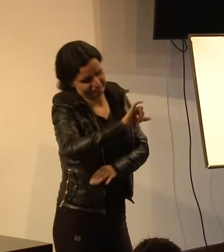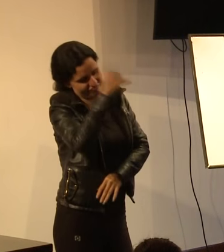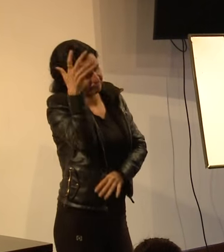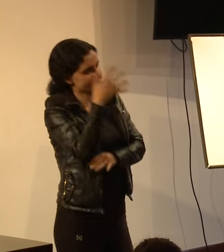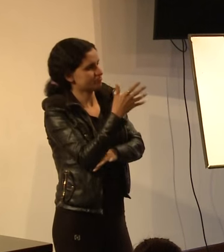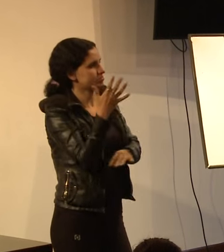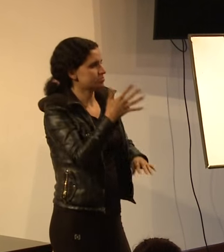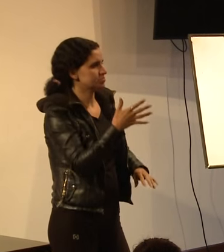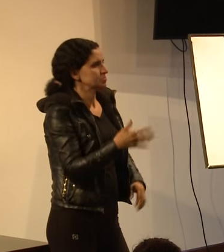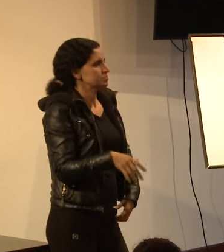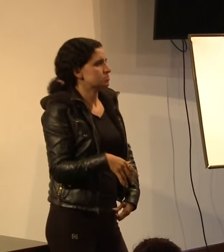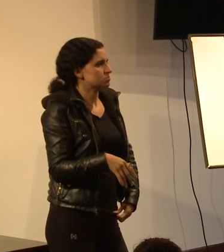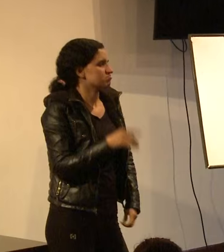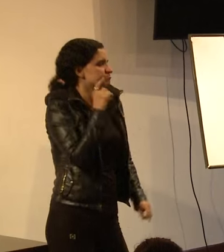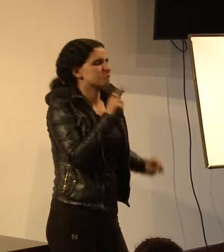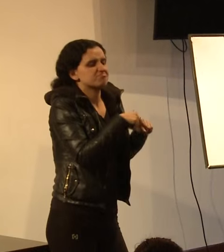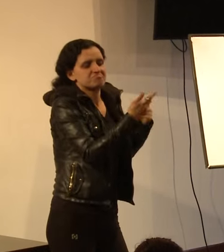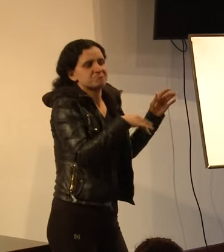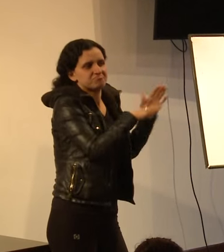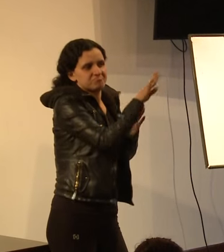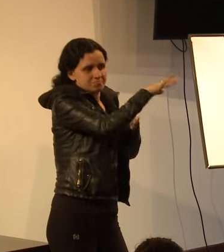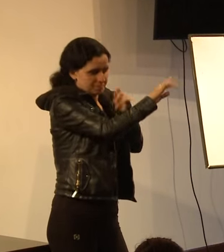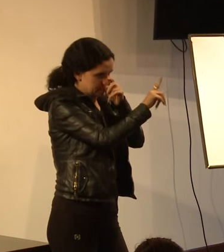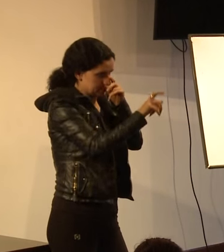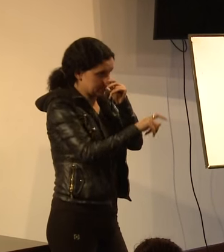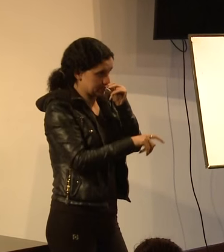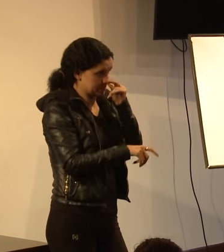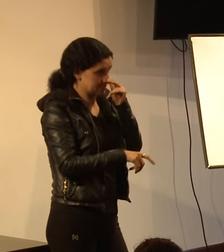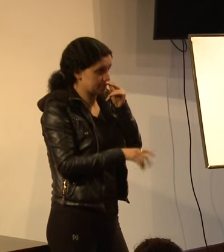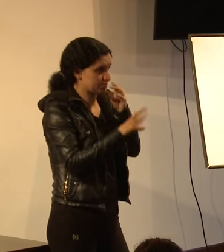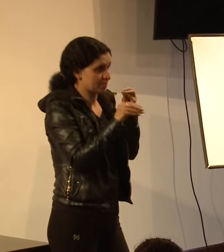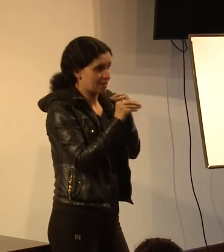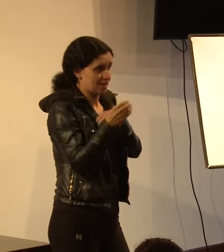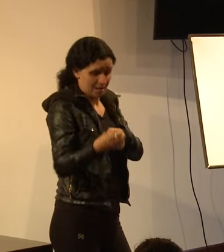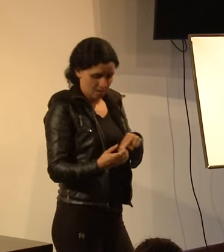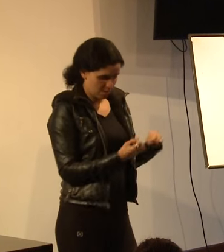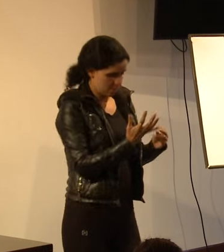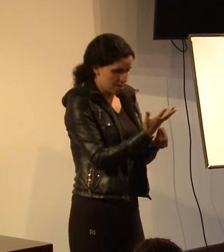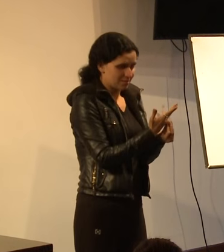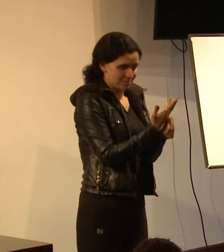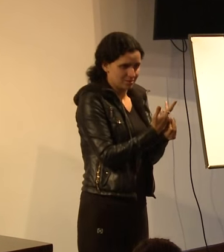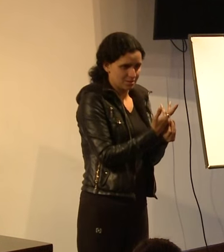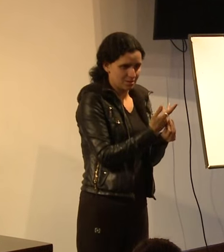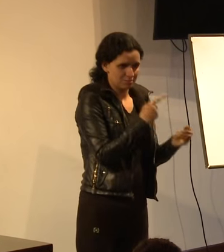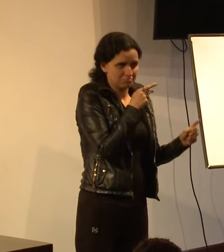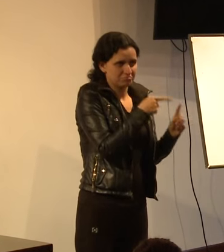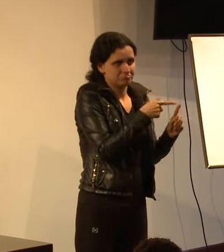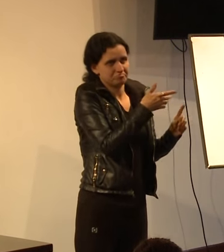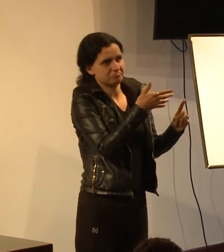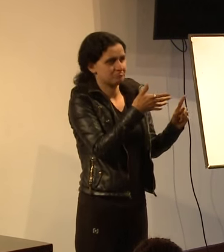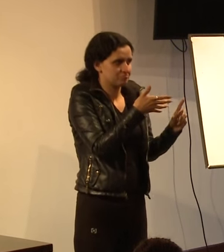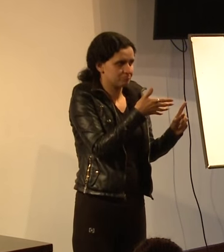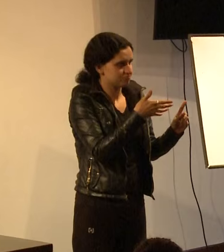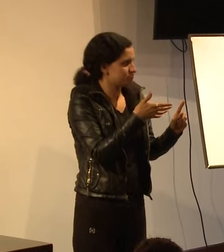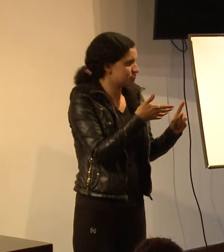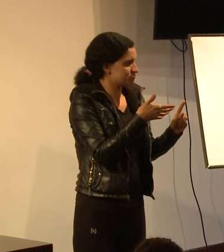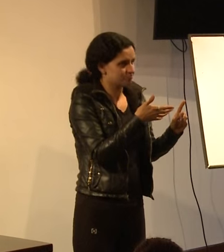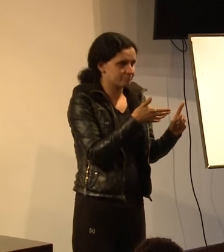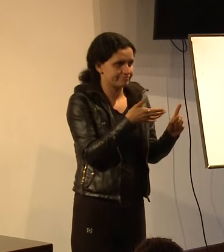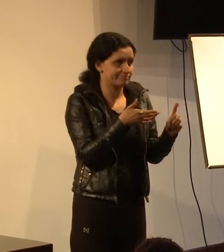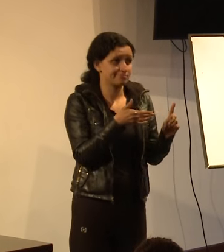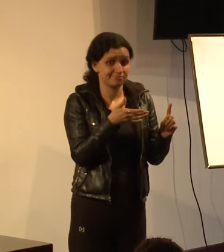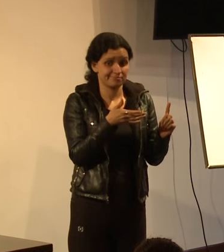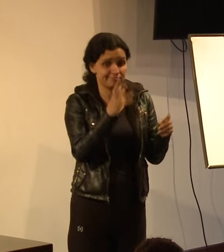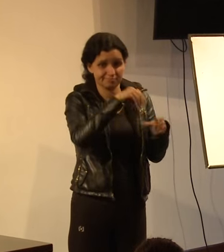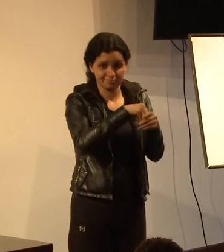que ver cómo se ha desarrollado eso y ya el tema de la educación artística en el plano un poco más, ¿cómo decirlo?,